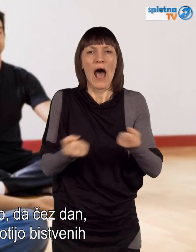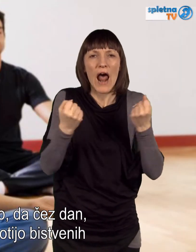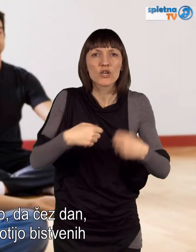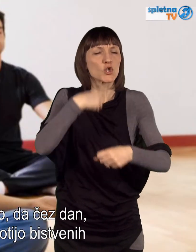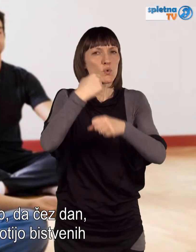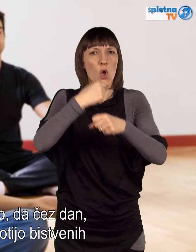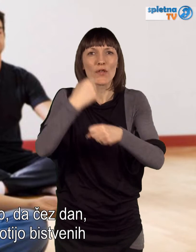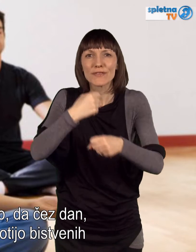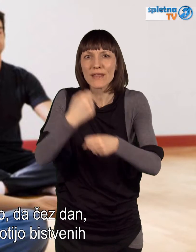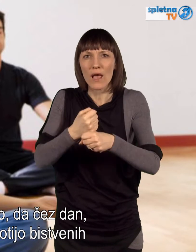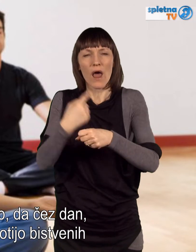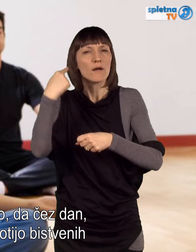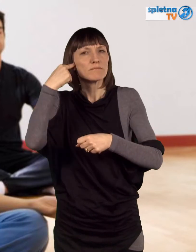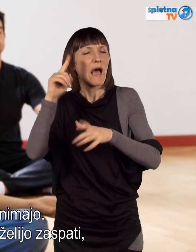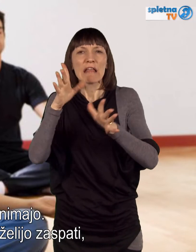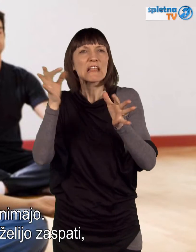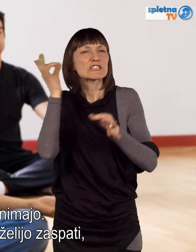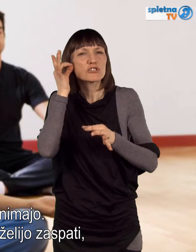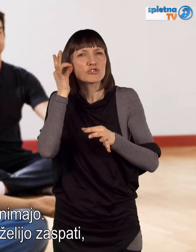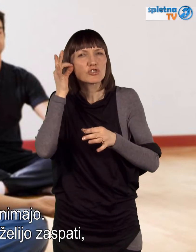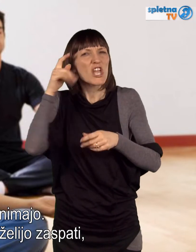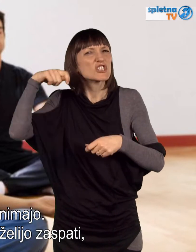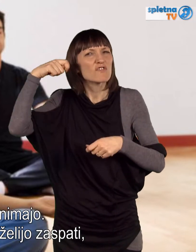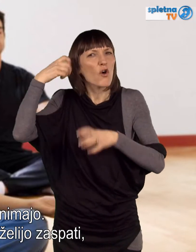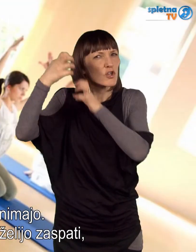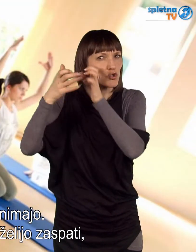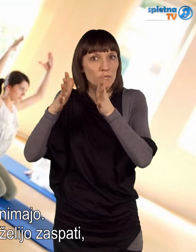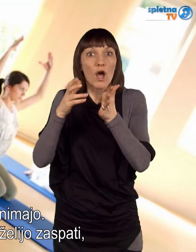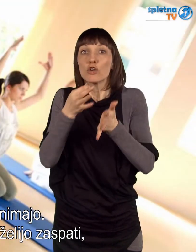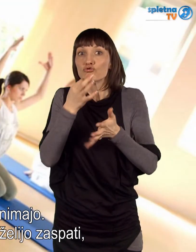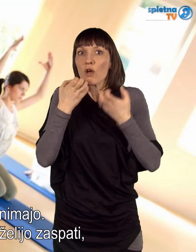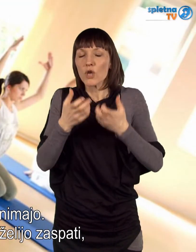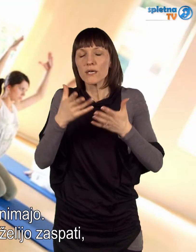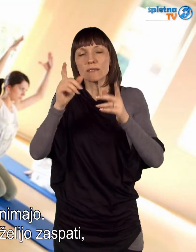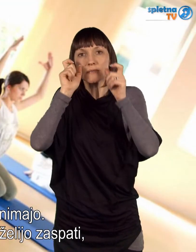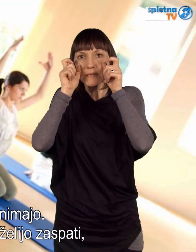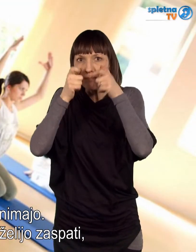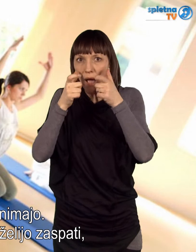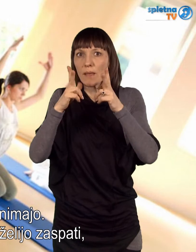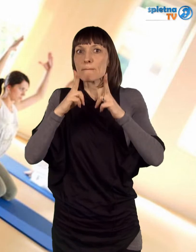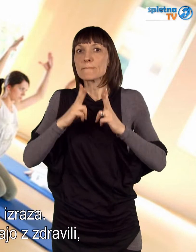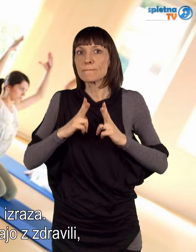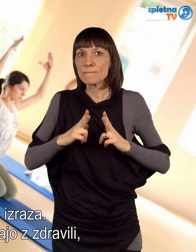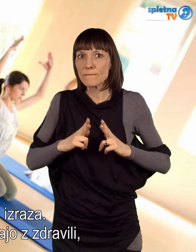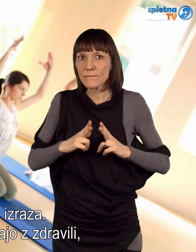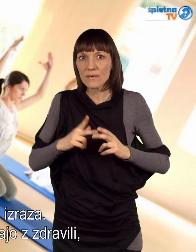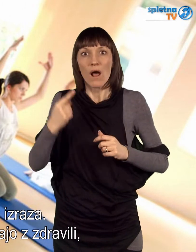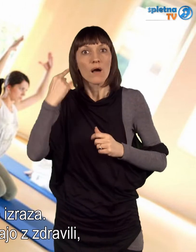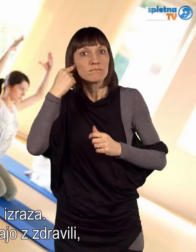ko se zamotijo, bistvenih težav s tinitusom nimajo. Zvečer, ko se umirijo, ko želijo zaspati, pa pride ta